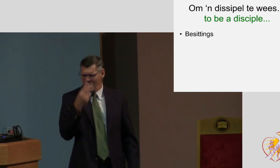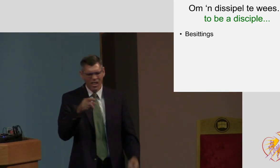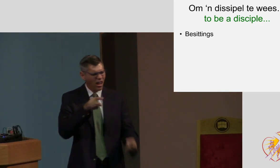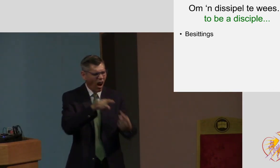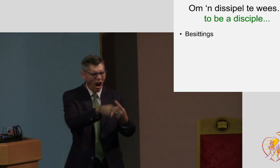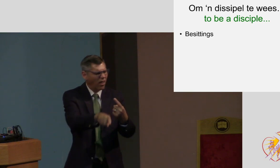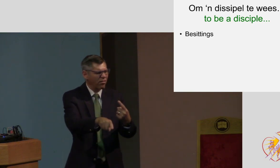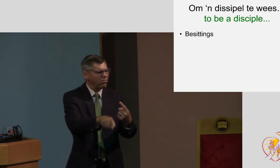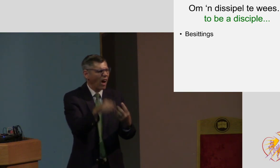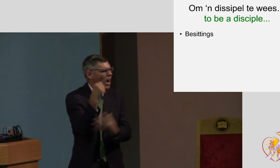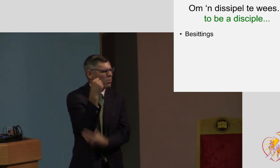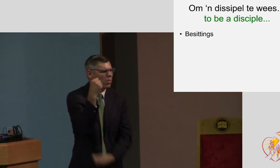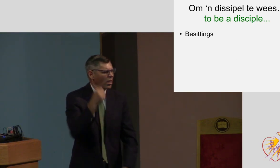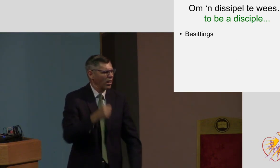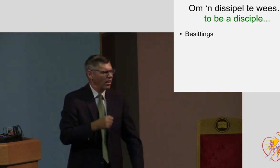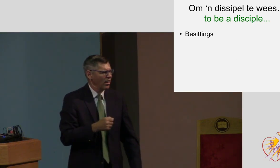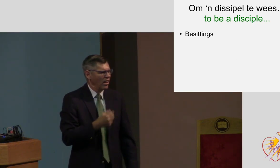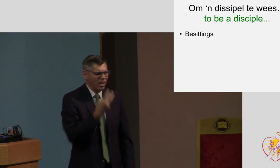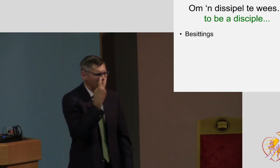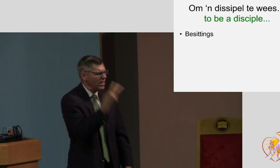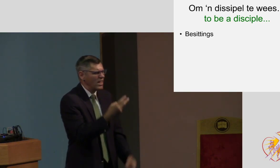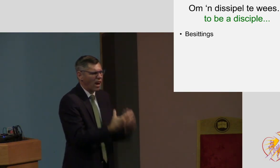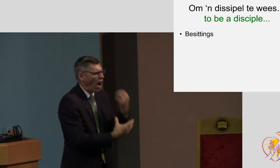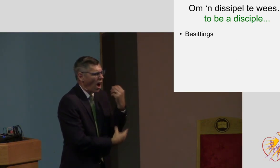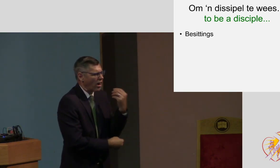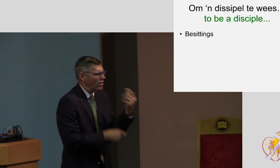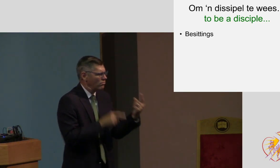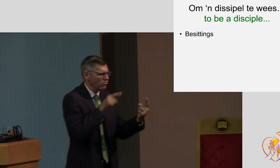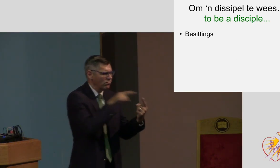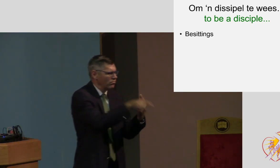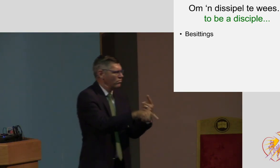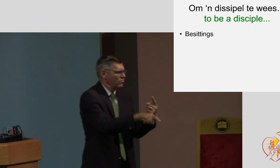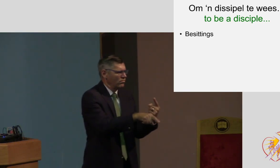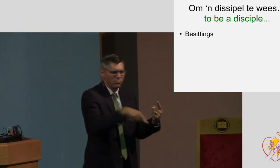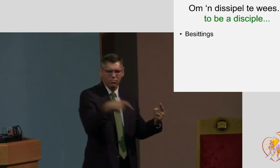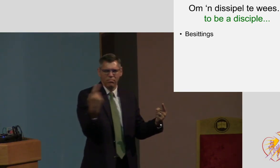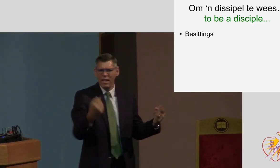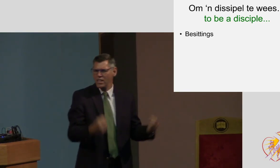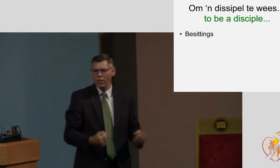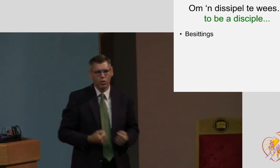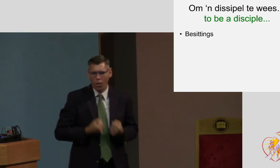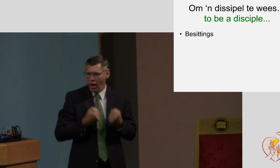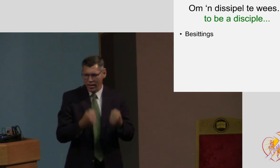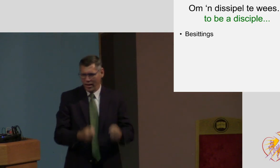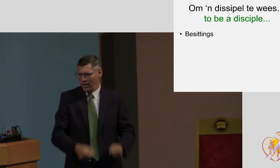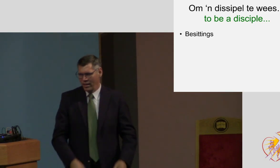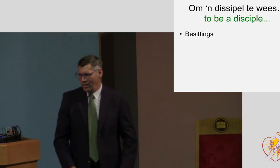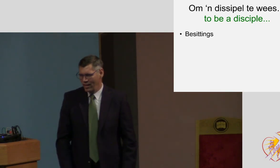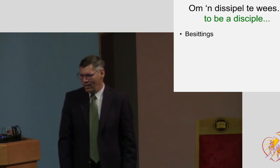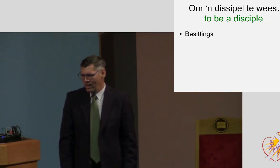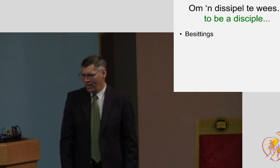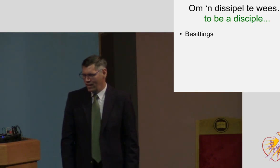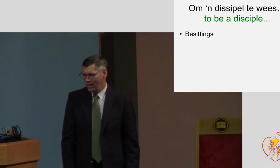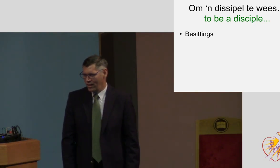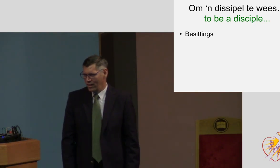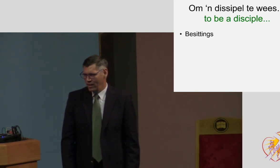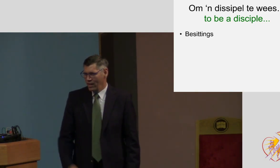raak arm nie. Ek sien nie raak mense wat swaar kry nie. Want